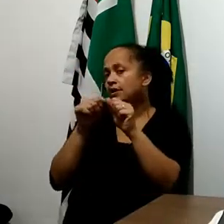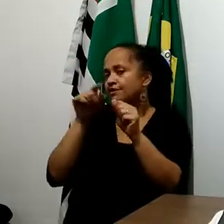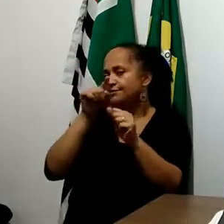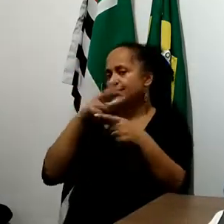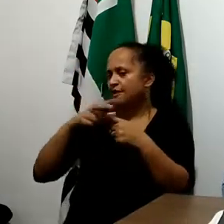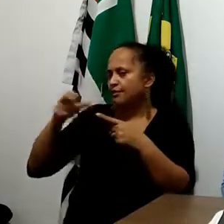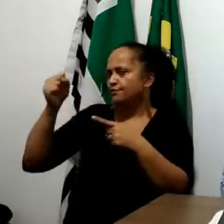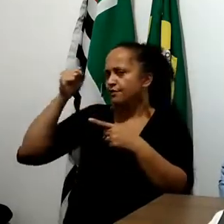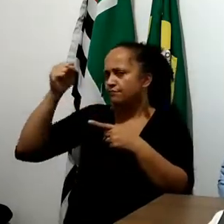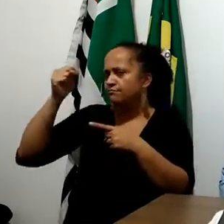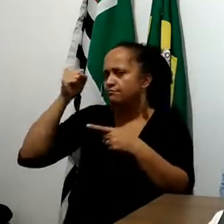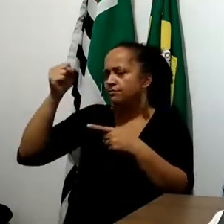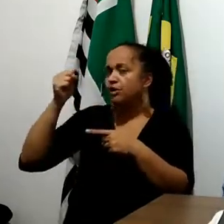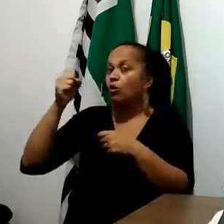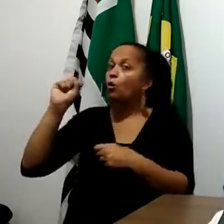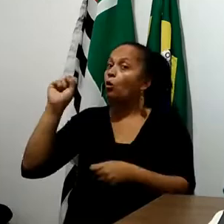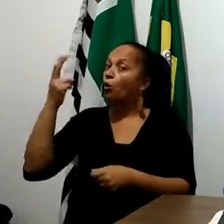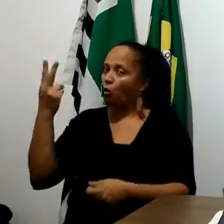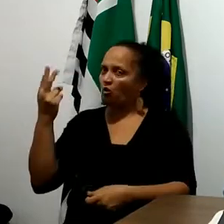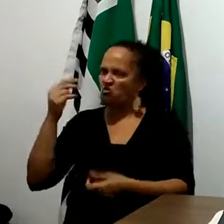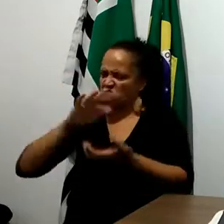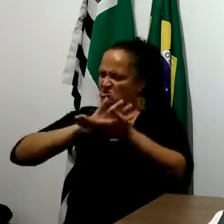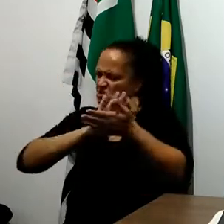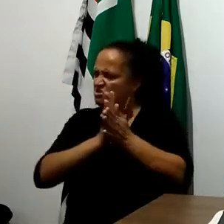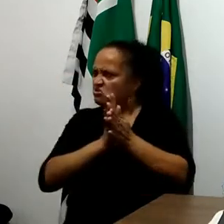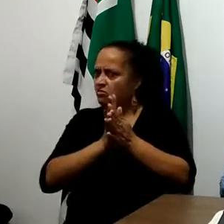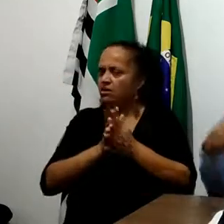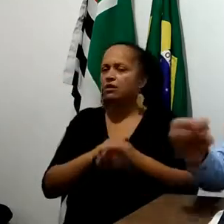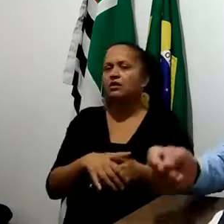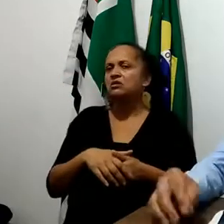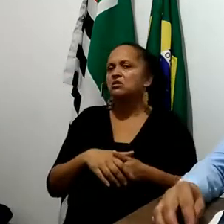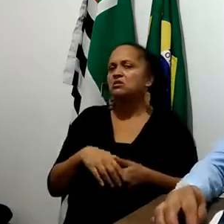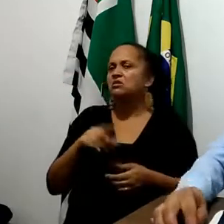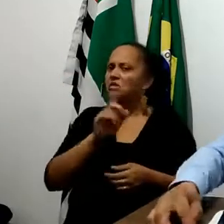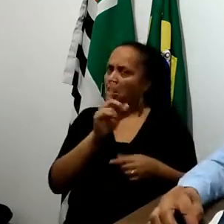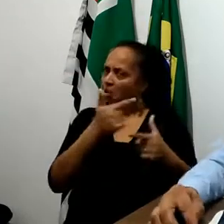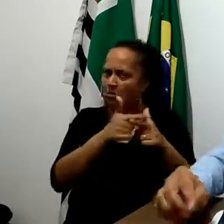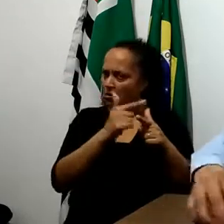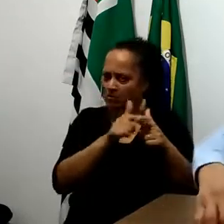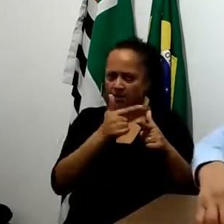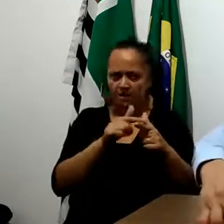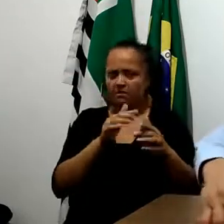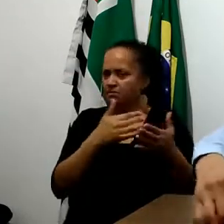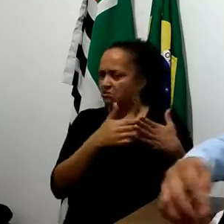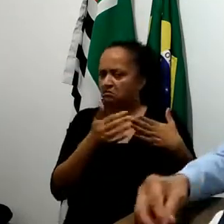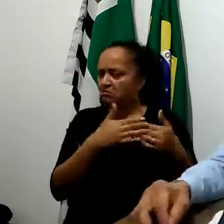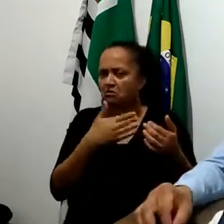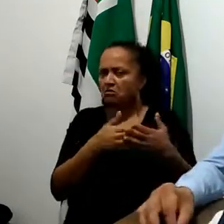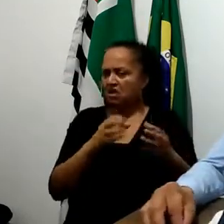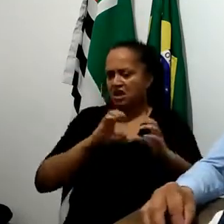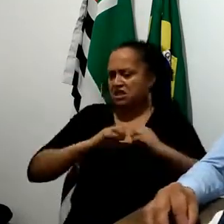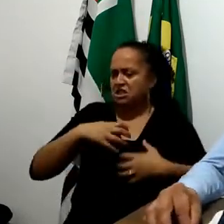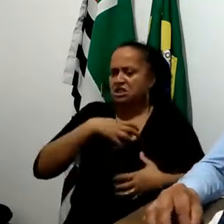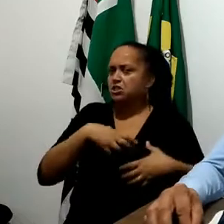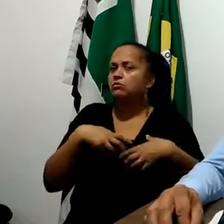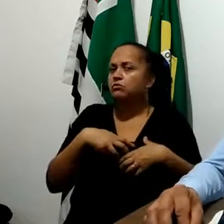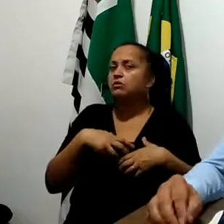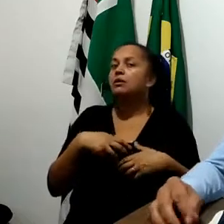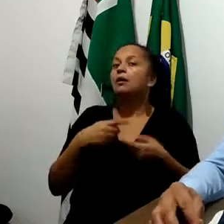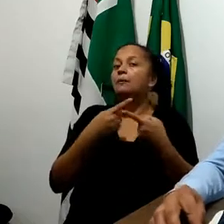ou derrotado não é a situação em si, não é o problema, não é a adversidade que você está